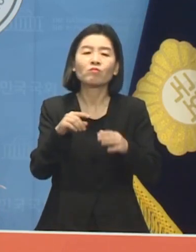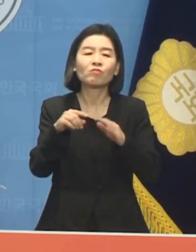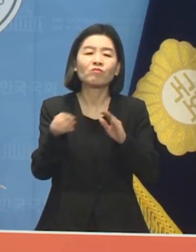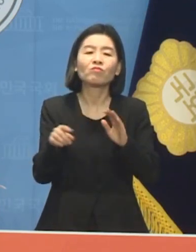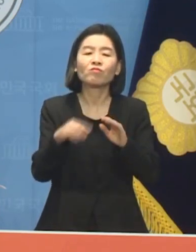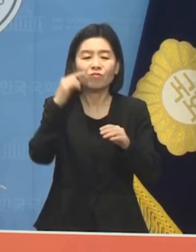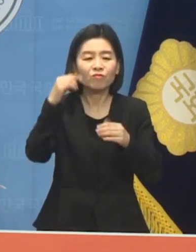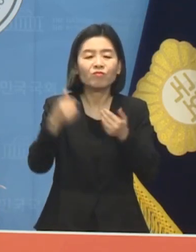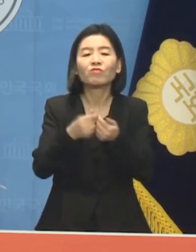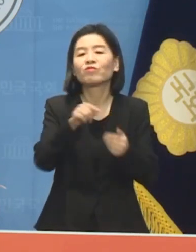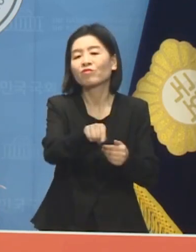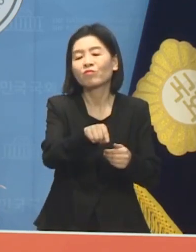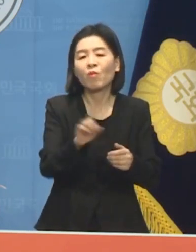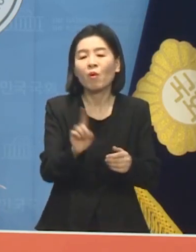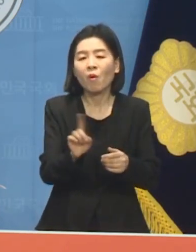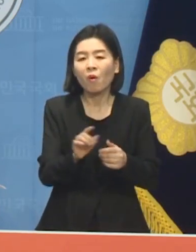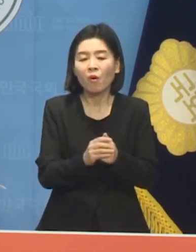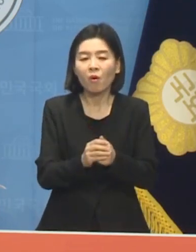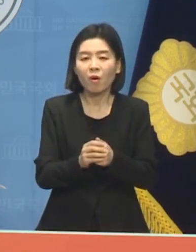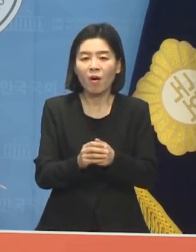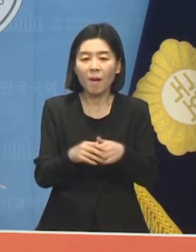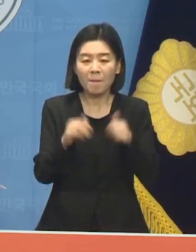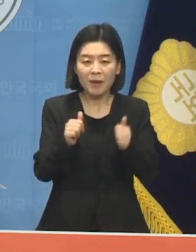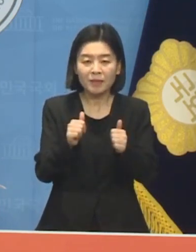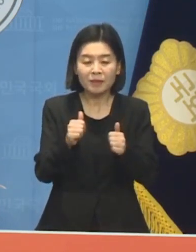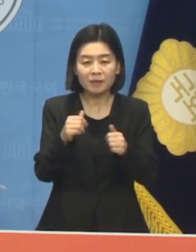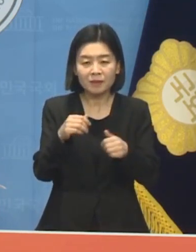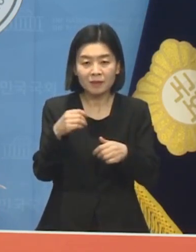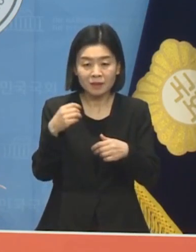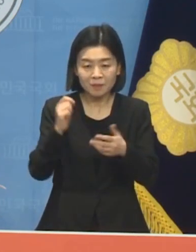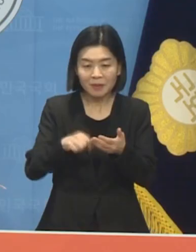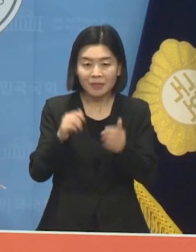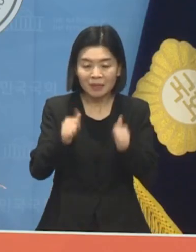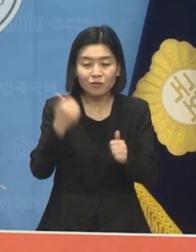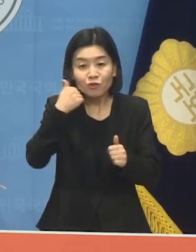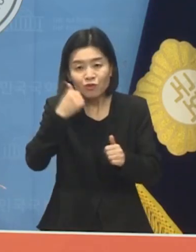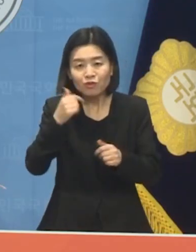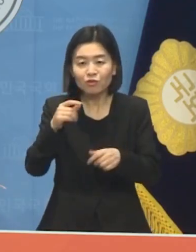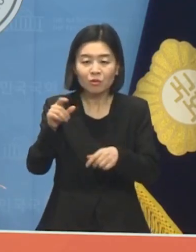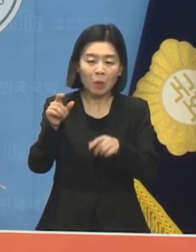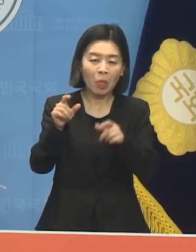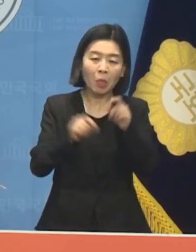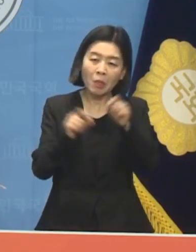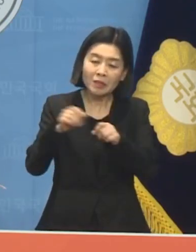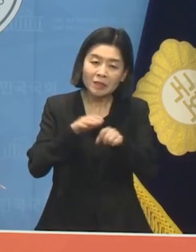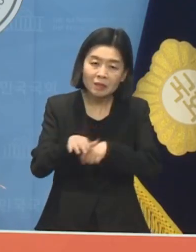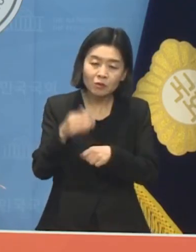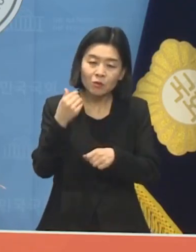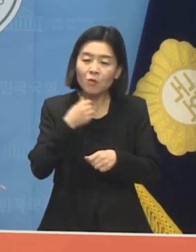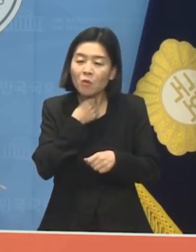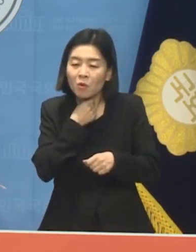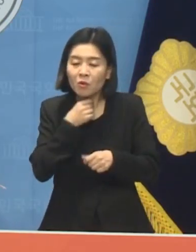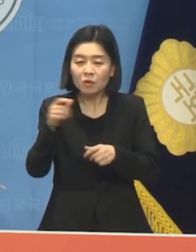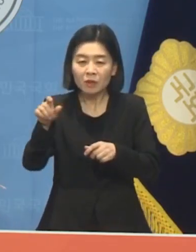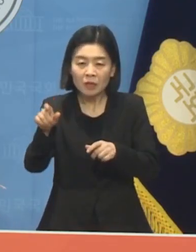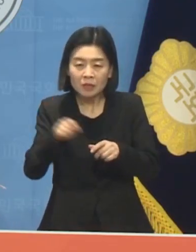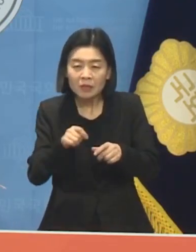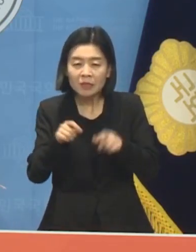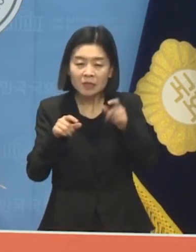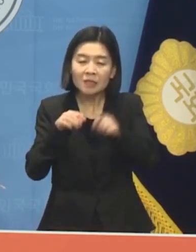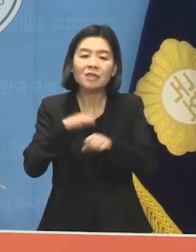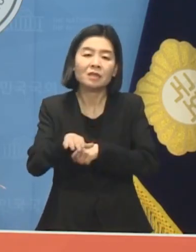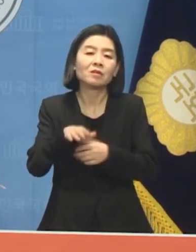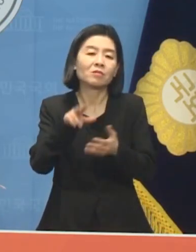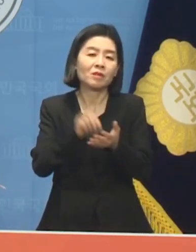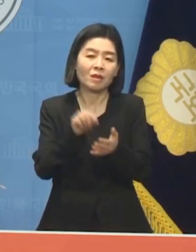쇼핑과 대통령 불법 체포로 자유 대한민국의 법치주의를 정면으로 부정했다. 국민이 직접 뽑은 대통령을